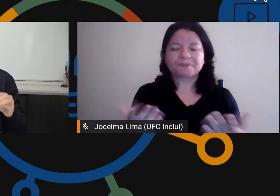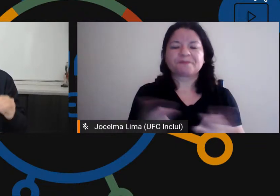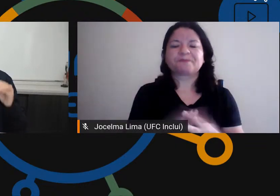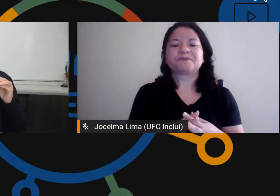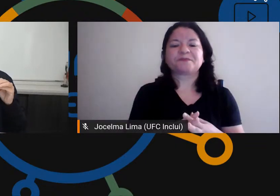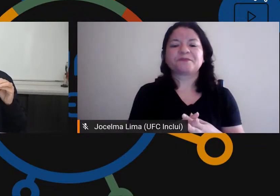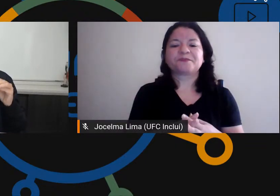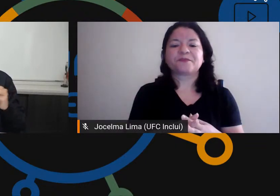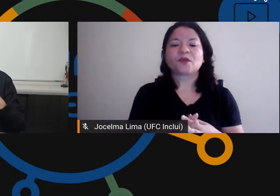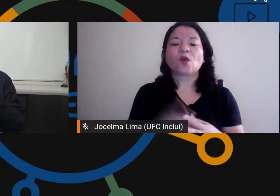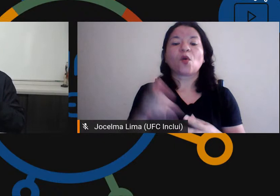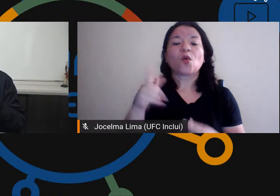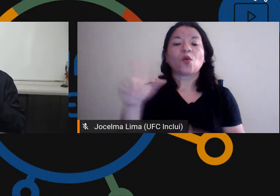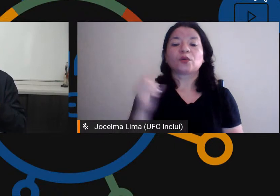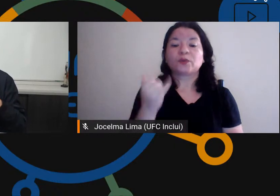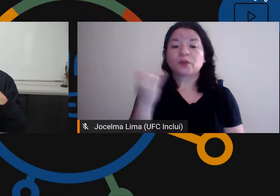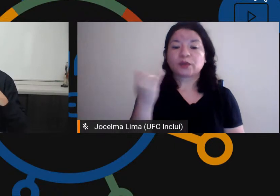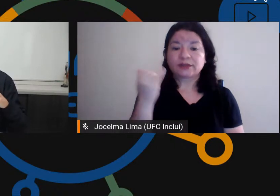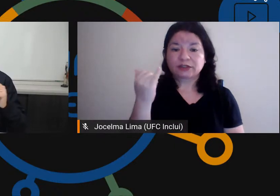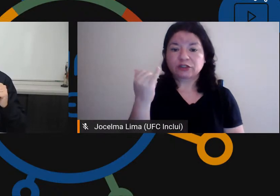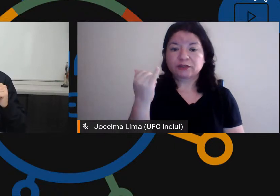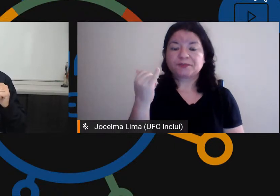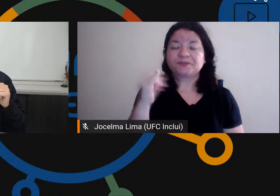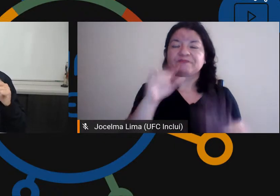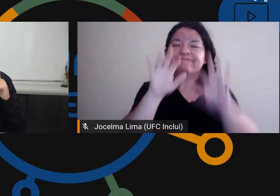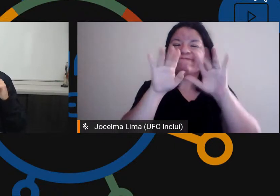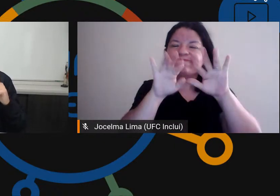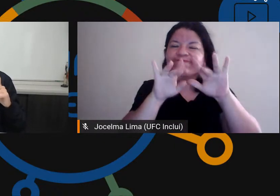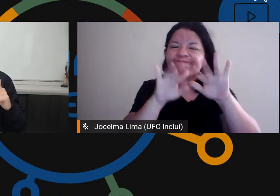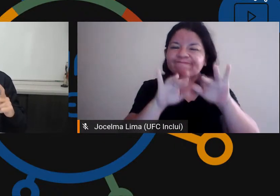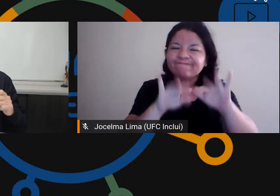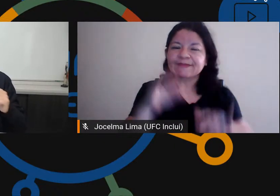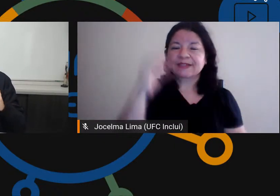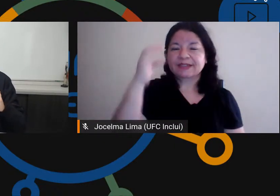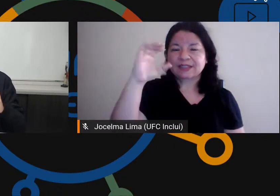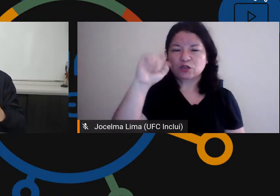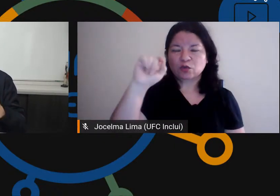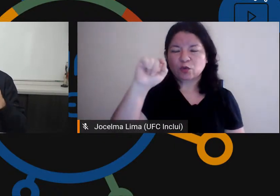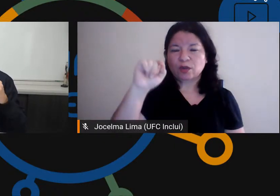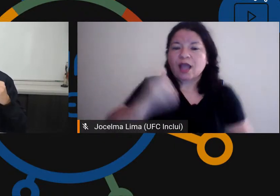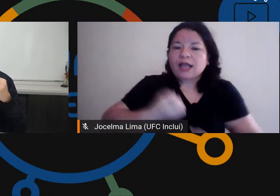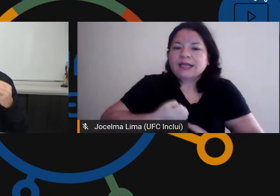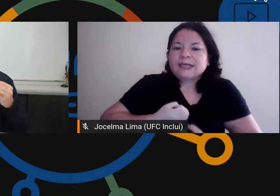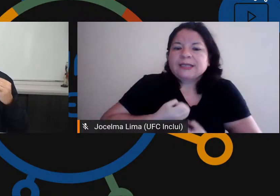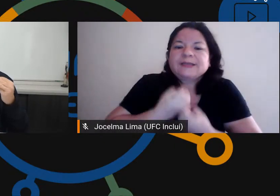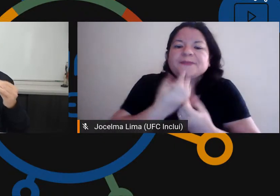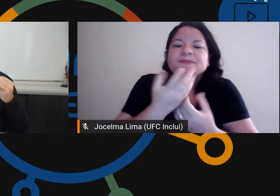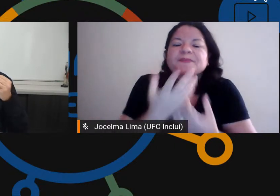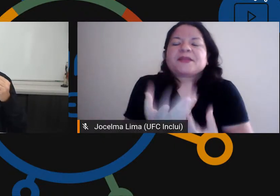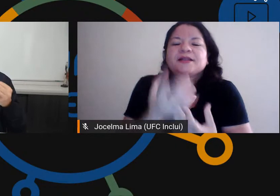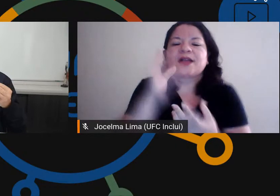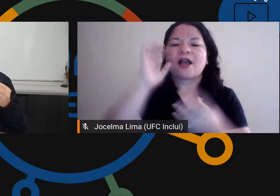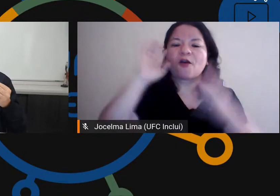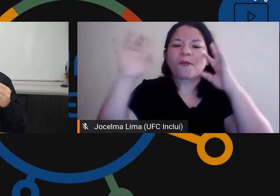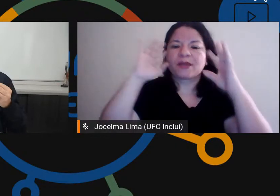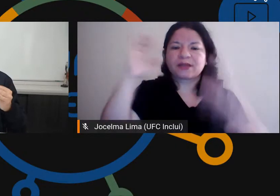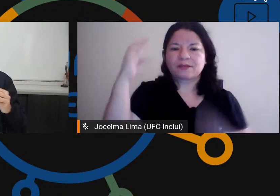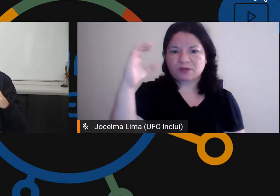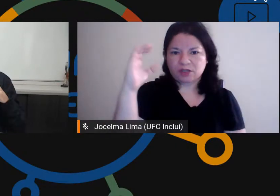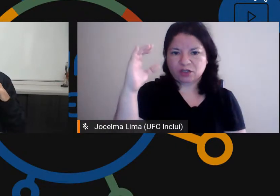ponto importante. Escrita científica é a expressão do pensamento científico. Quando você escreve um texto